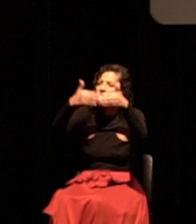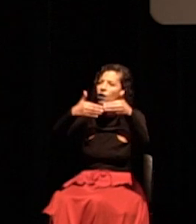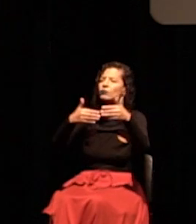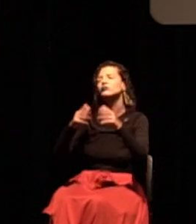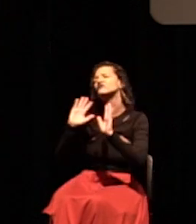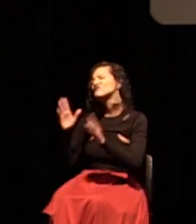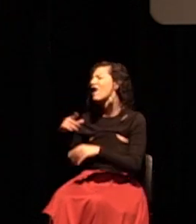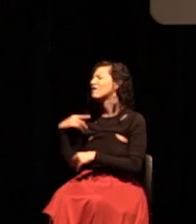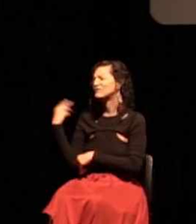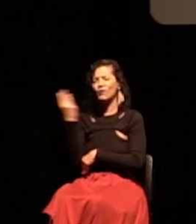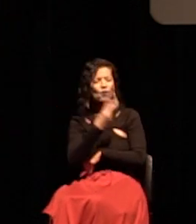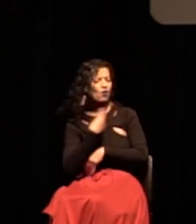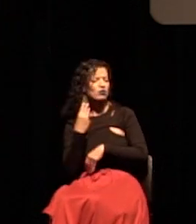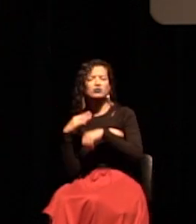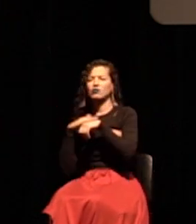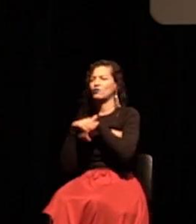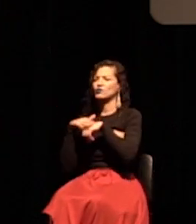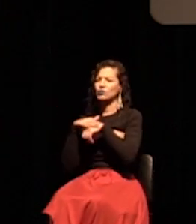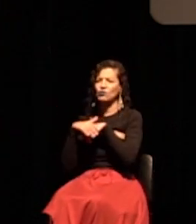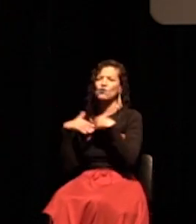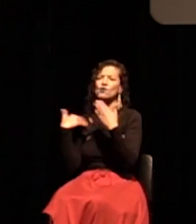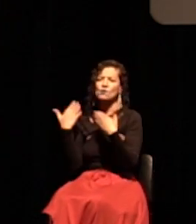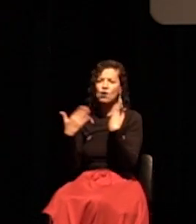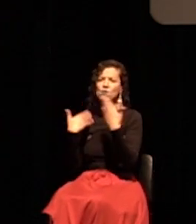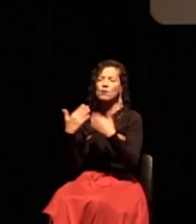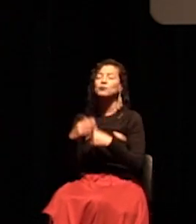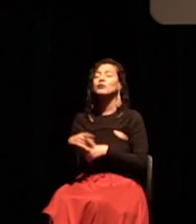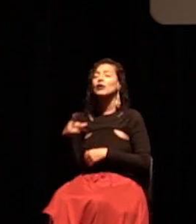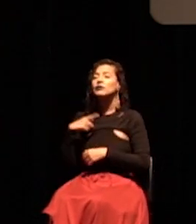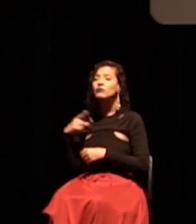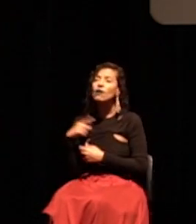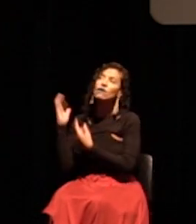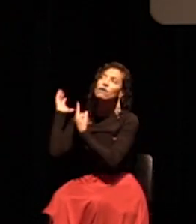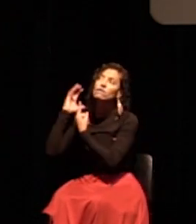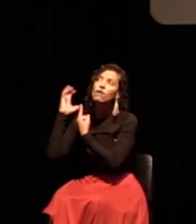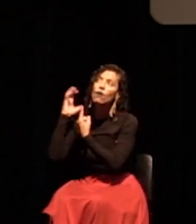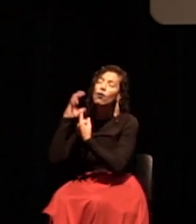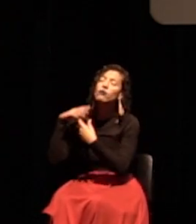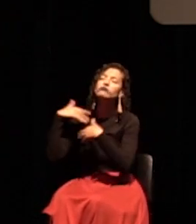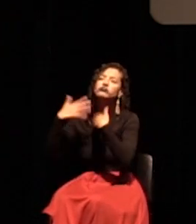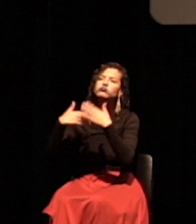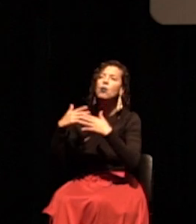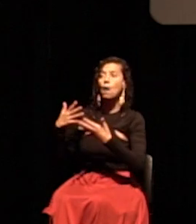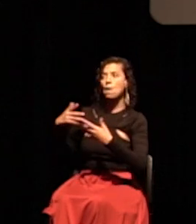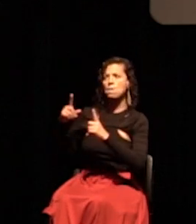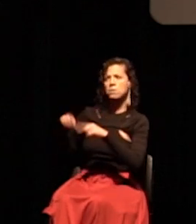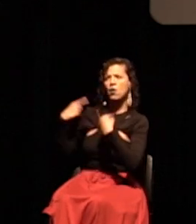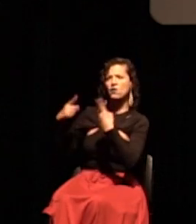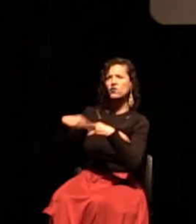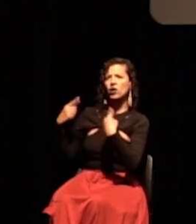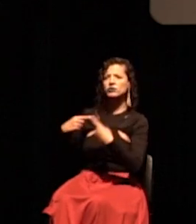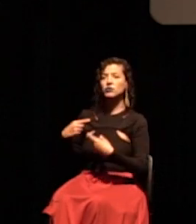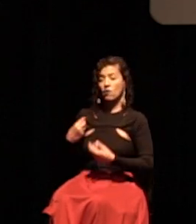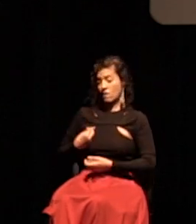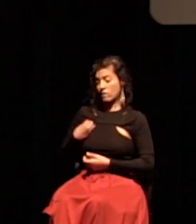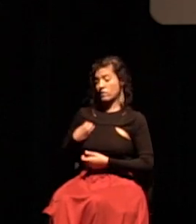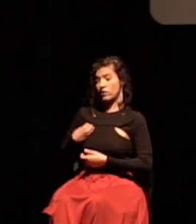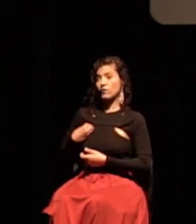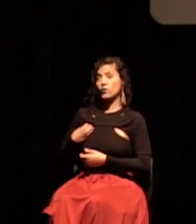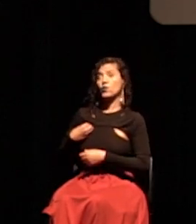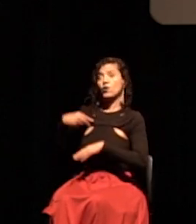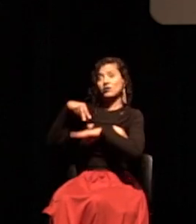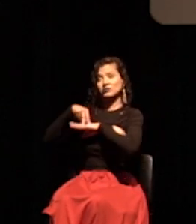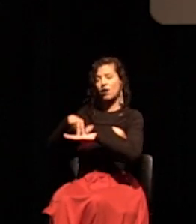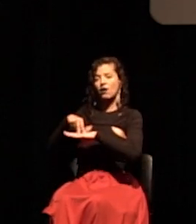né, tendo este eco, esse estímulo, essa provocação de aqui estar, e estar também